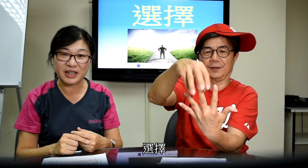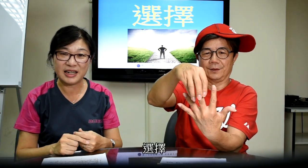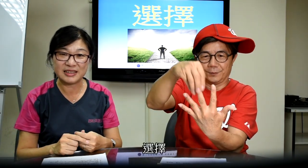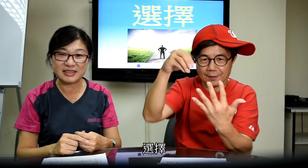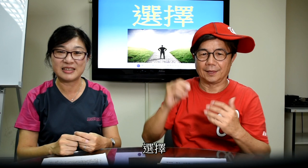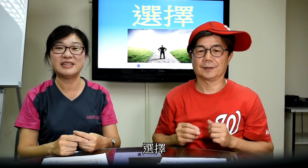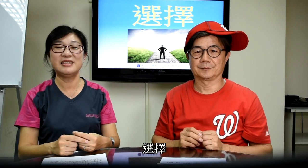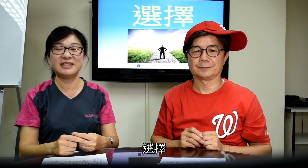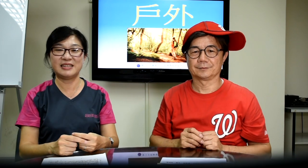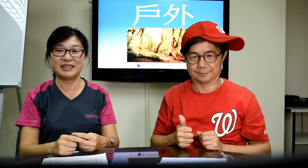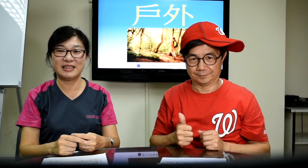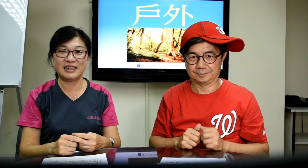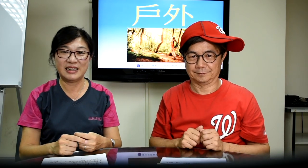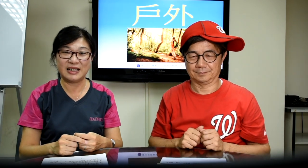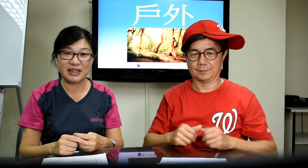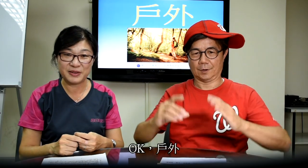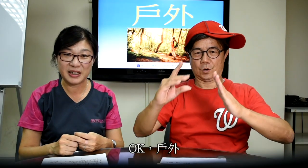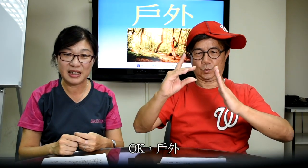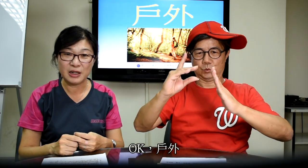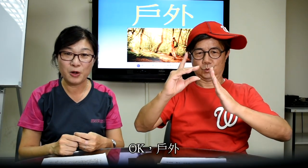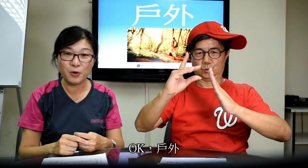选择 ，OK， 户